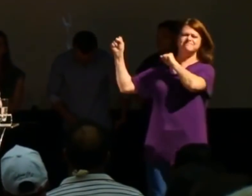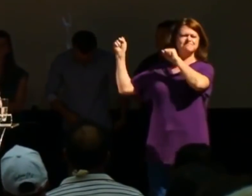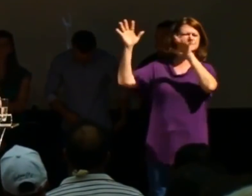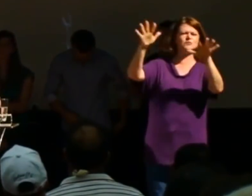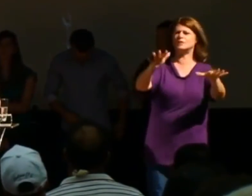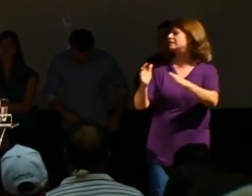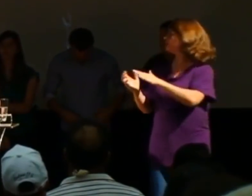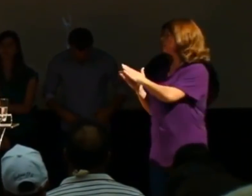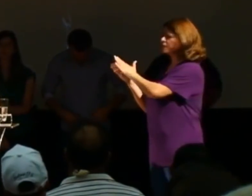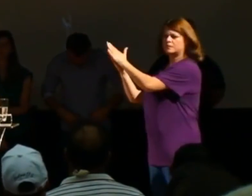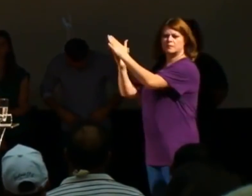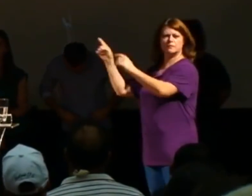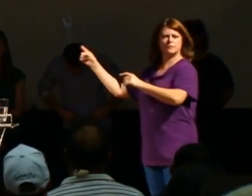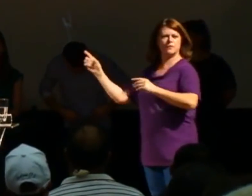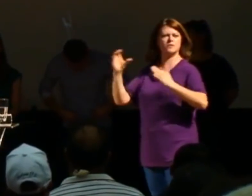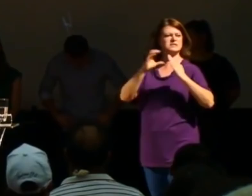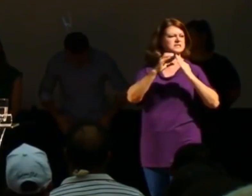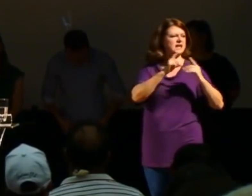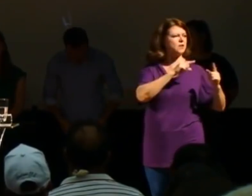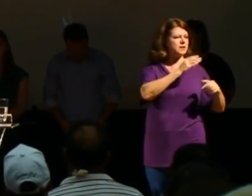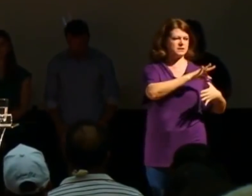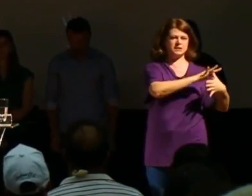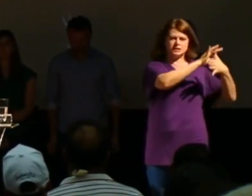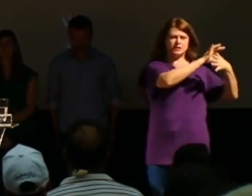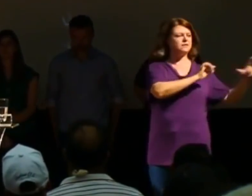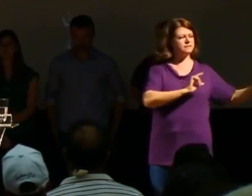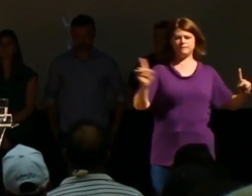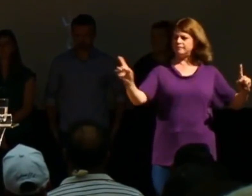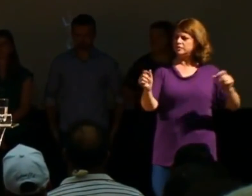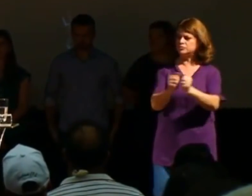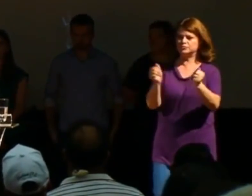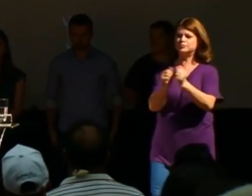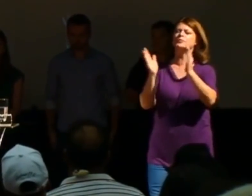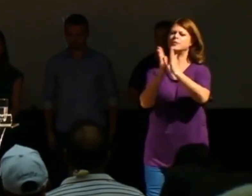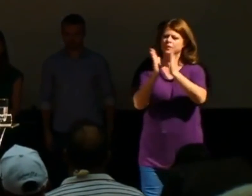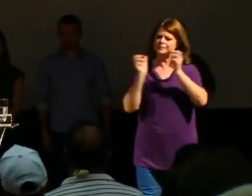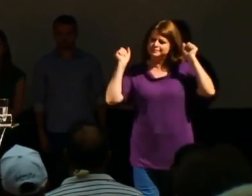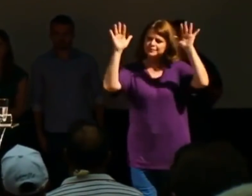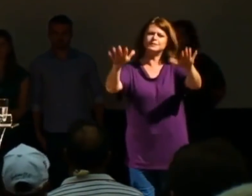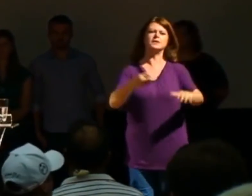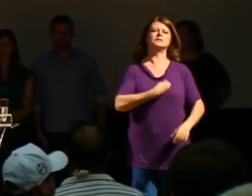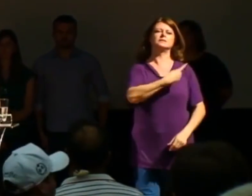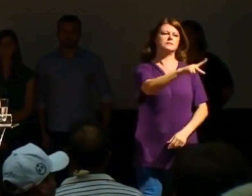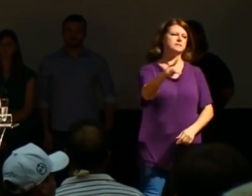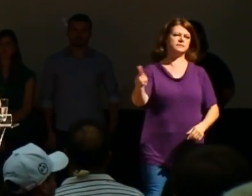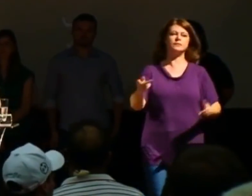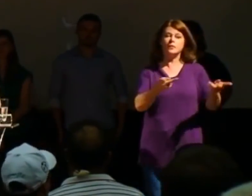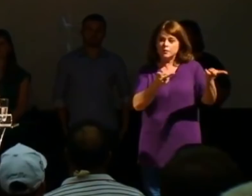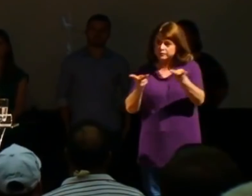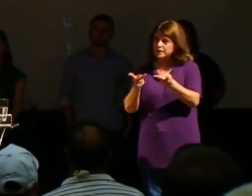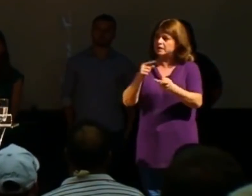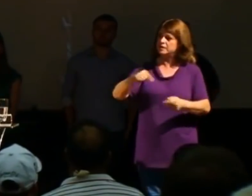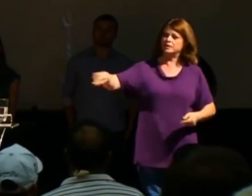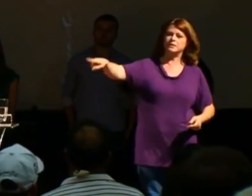vão também vir aqui, vão abraçar você, e vão orar com você. Eu vou convidar você para que venha